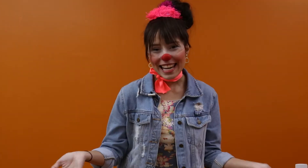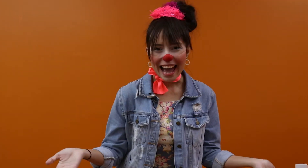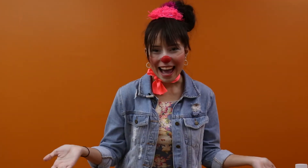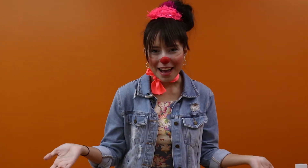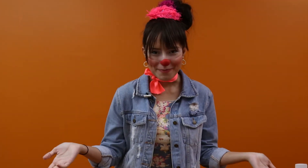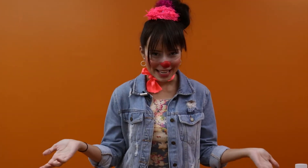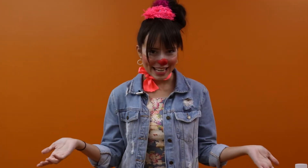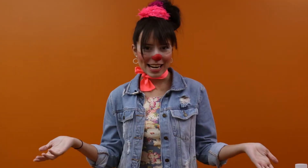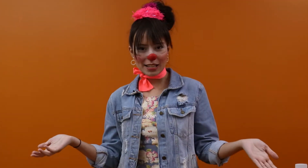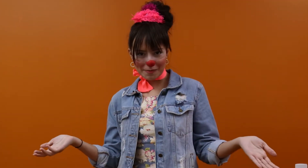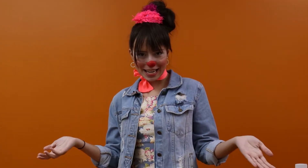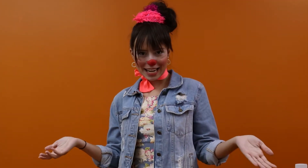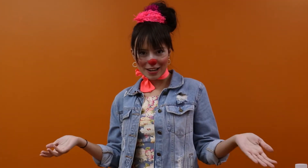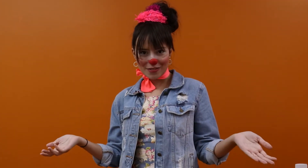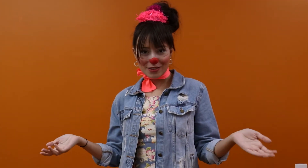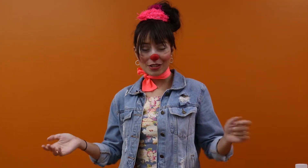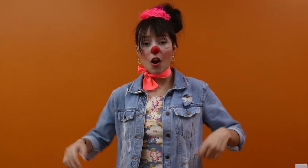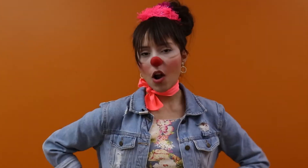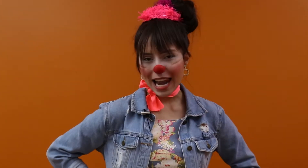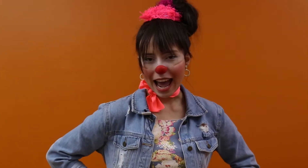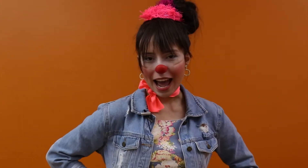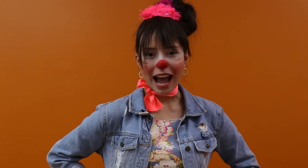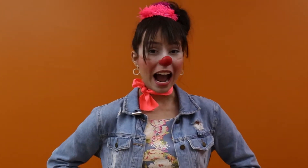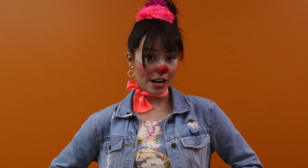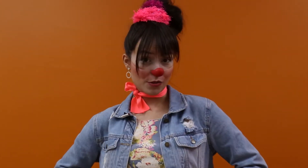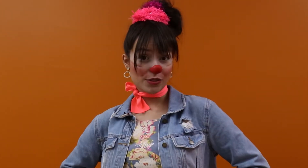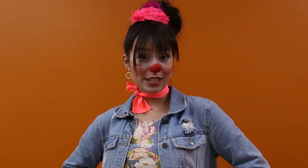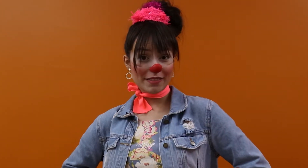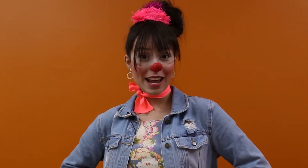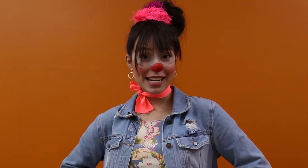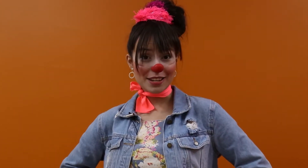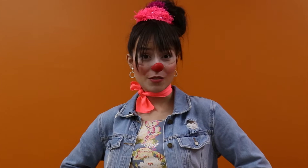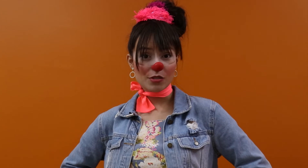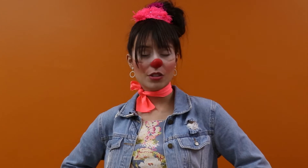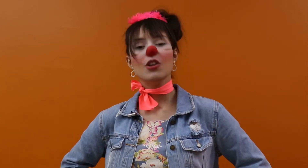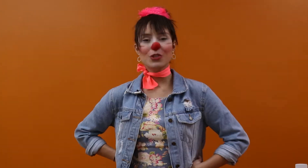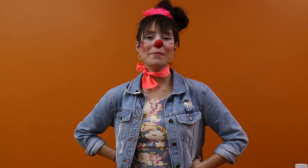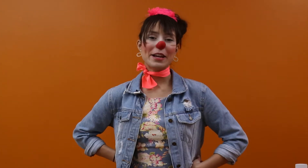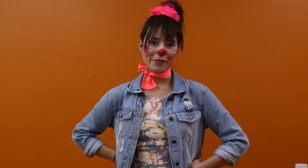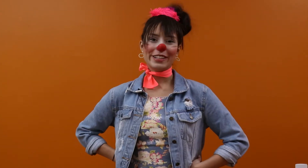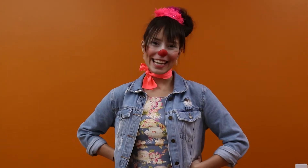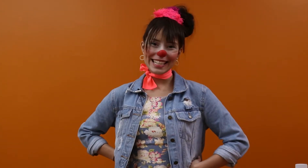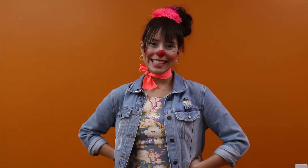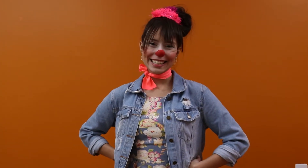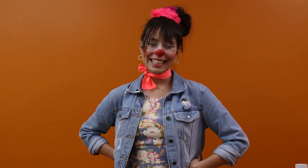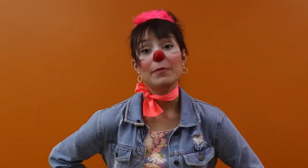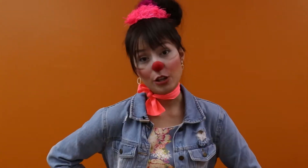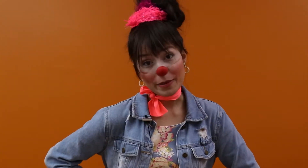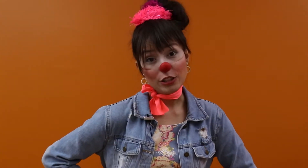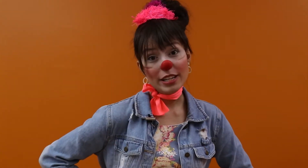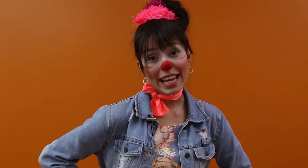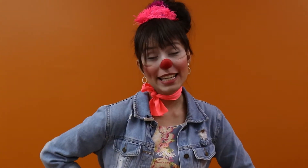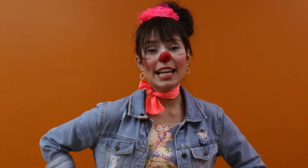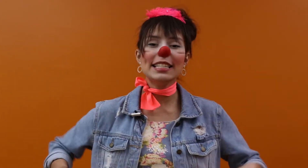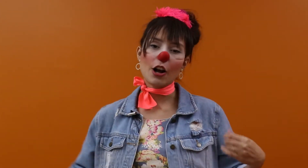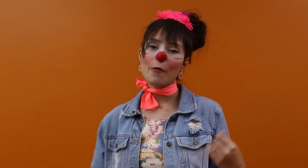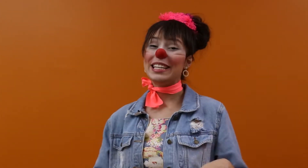Olá, meninas e meninos! Olá, adultos e velhinhos! Tudo bem com vocês? Meu nome é Antonieta e está